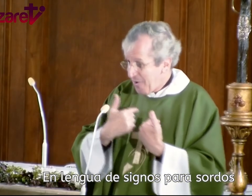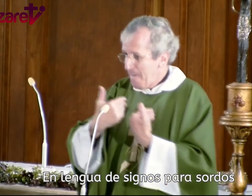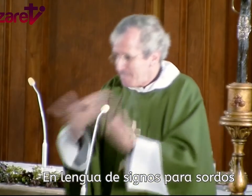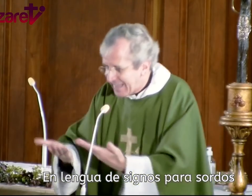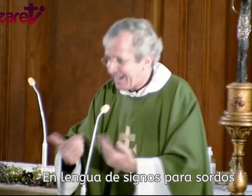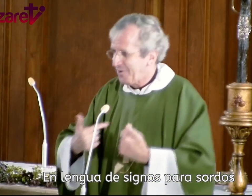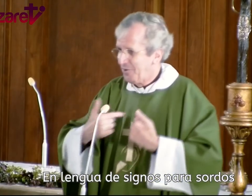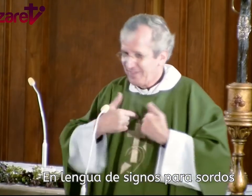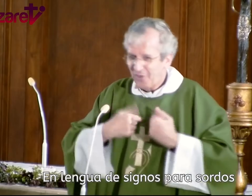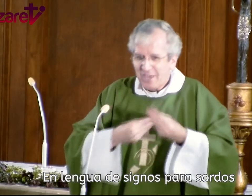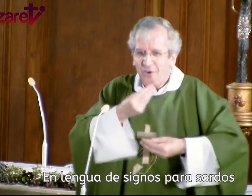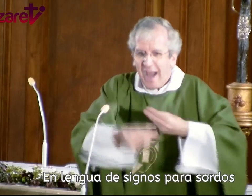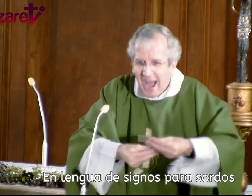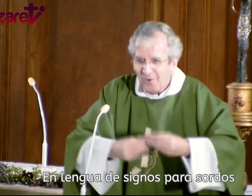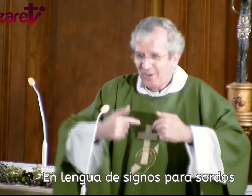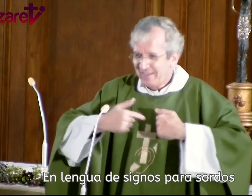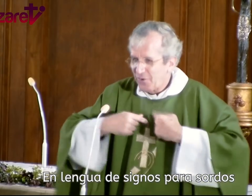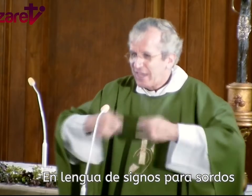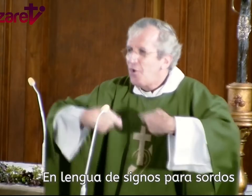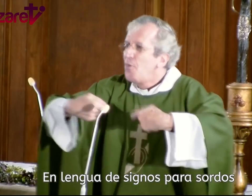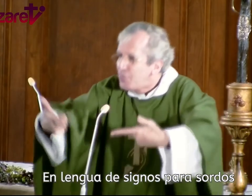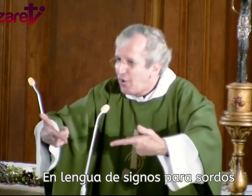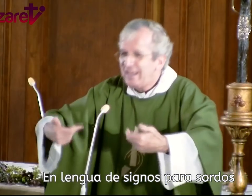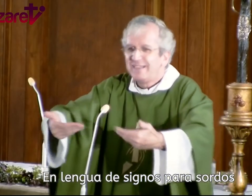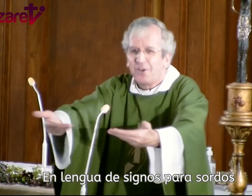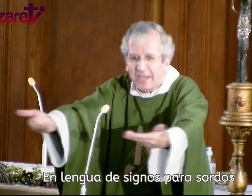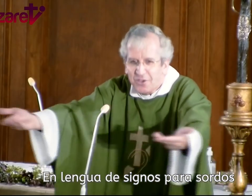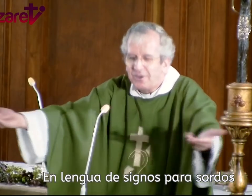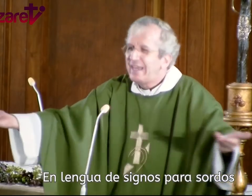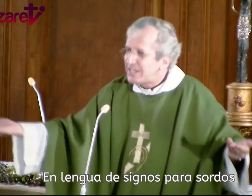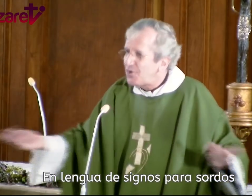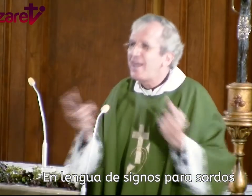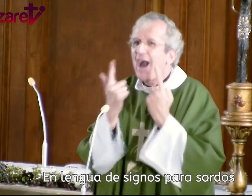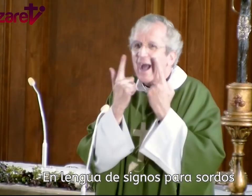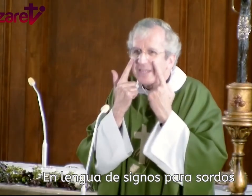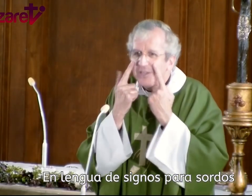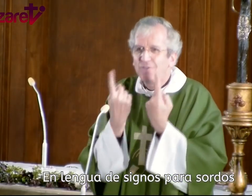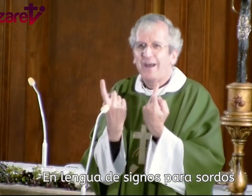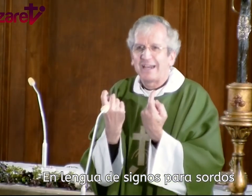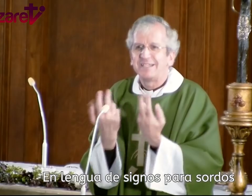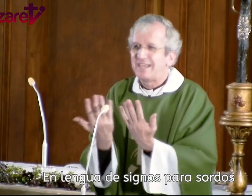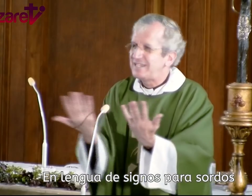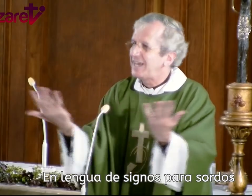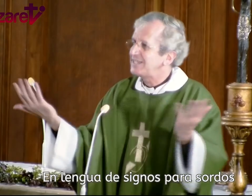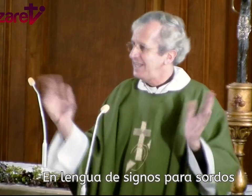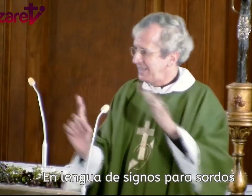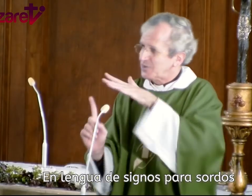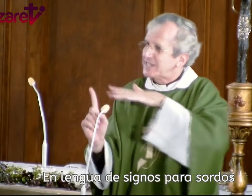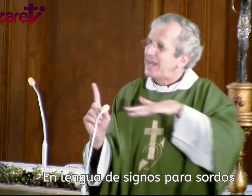Me entrego De lo que yo Hago De lo que yo Doy De lo que yo Estoy Atento A las necesidades De los que están